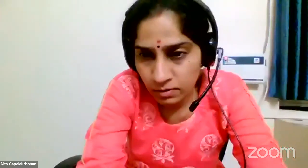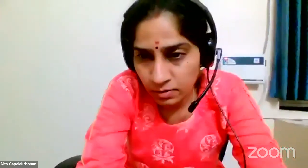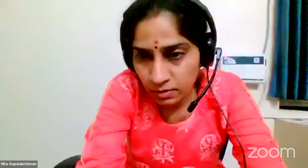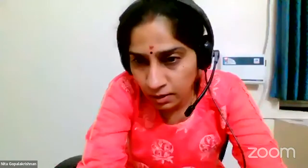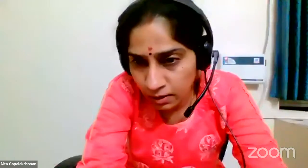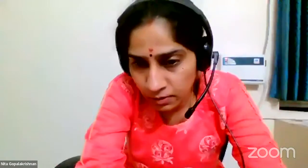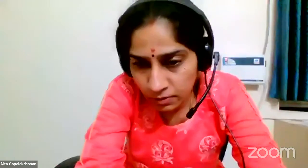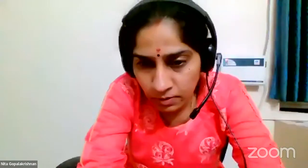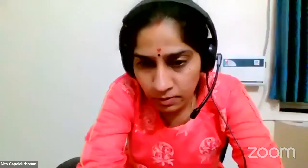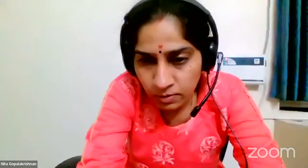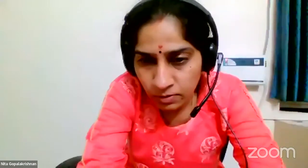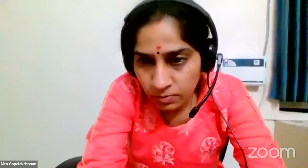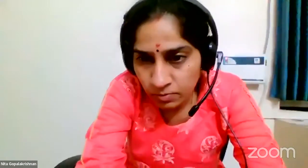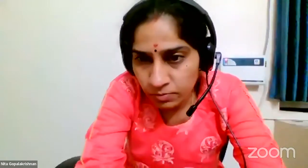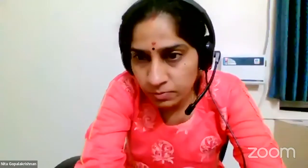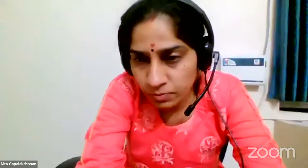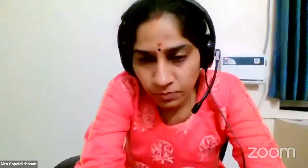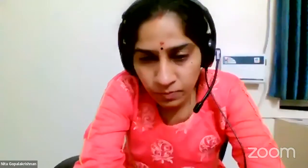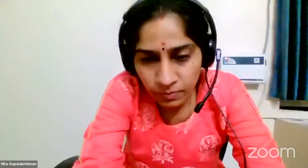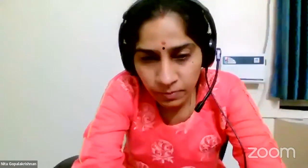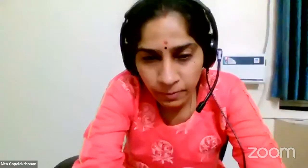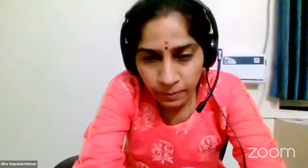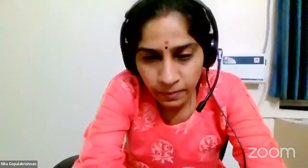देते हैं, क्योंकि आश्रम का हाँ जब नाम आ गया तो